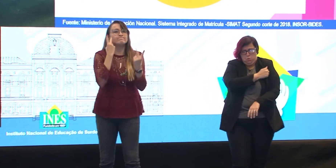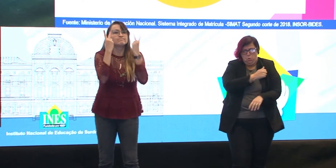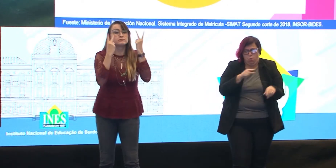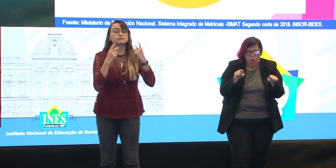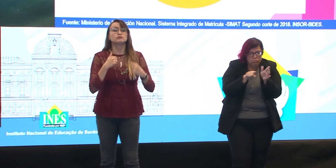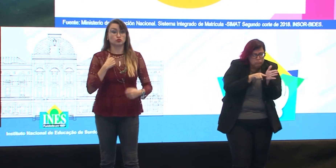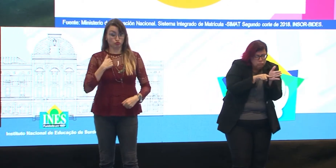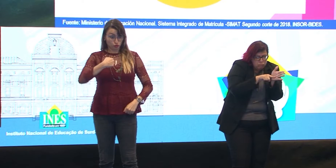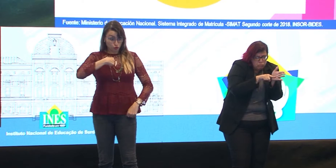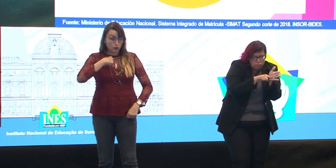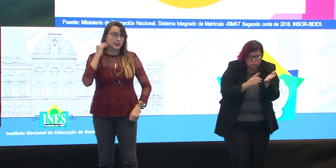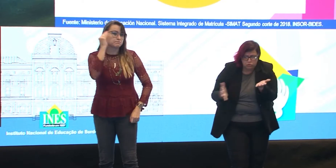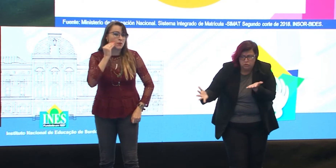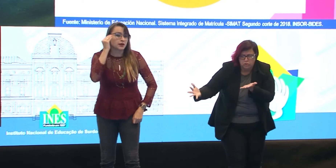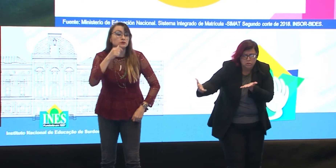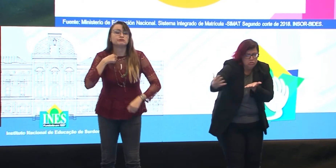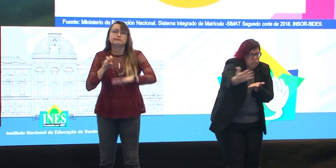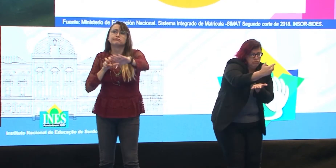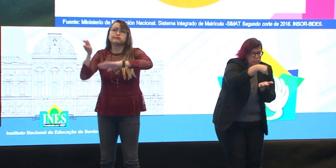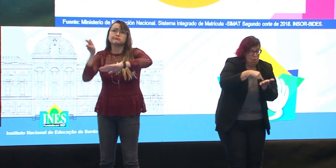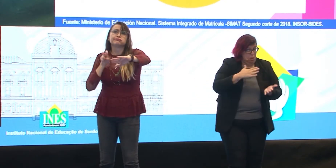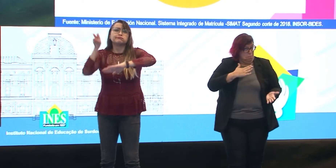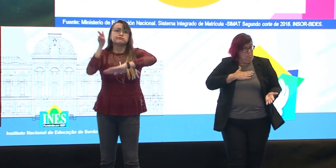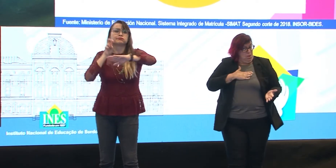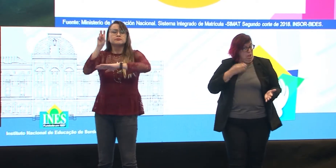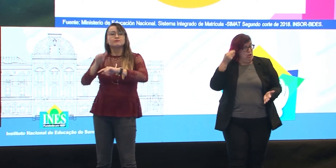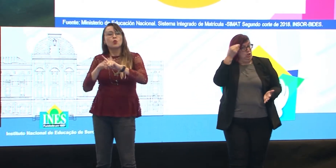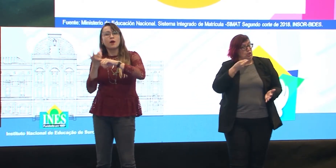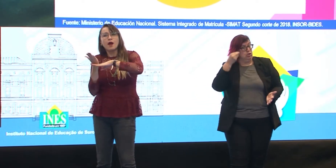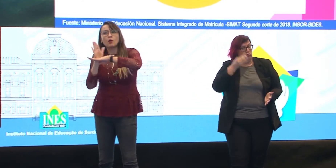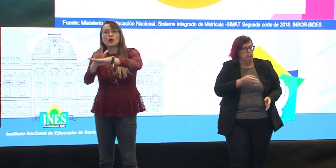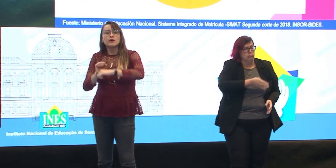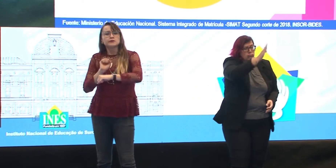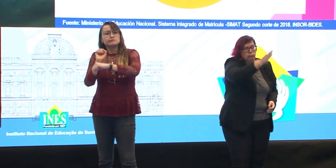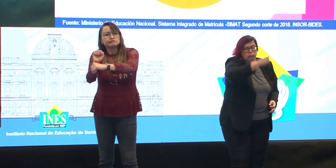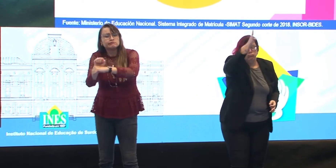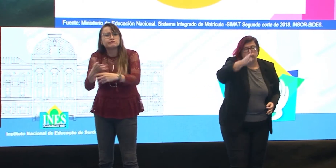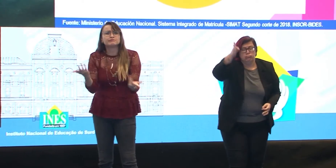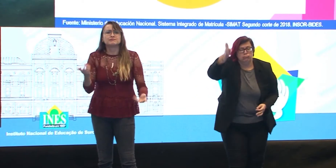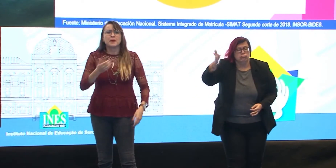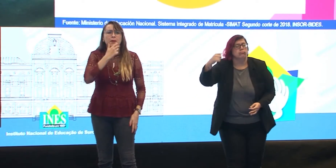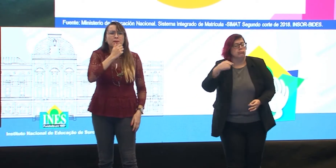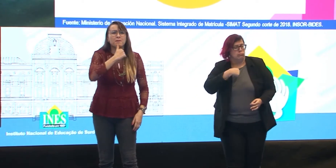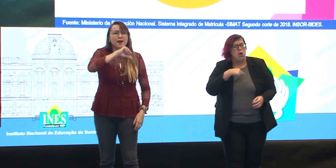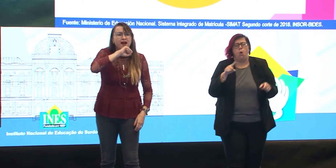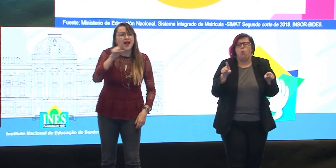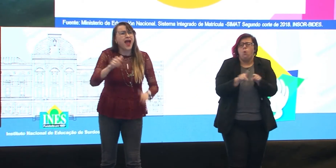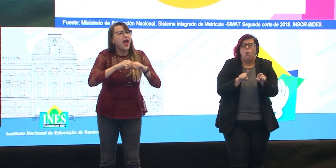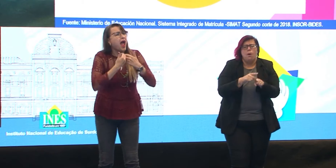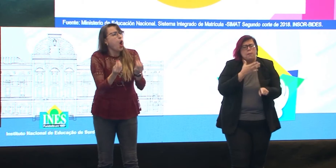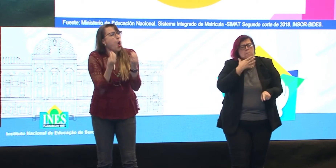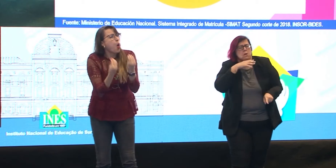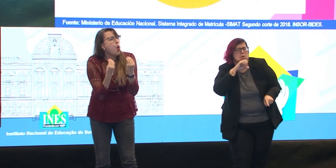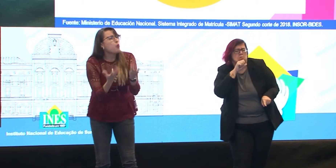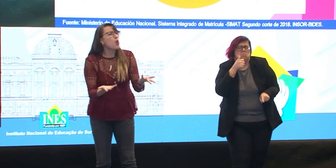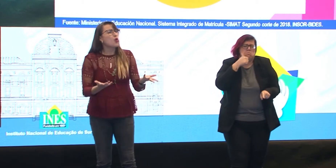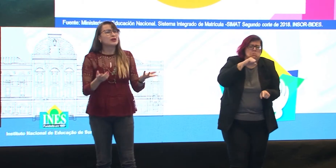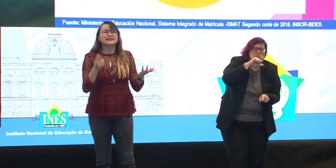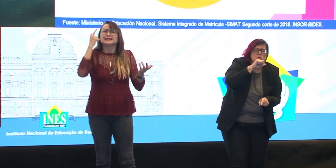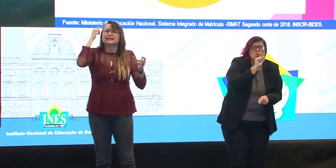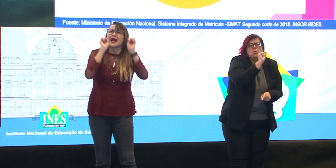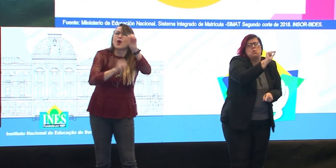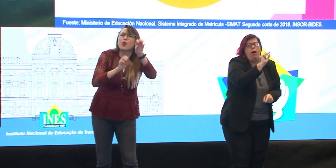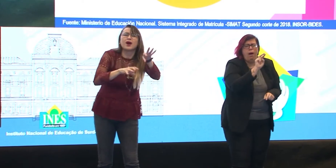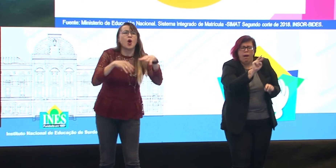A gente tem uma variação, né, da quantidade de alunos presentes em todas as